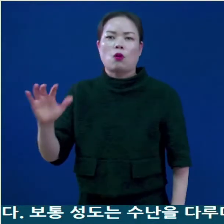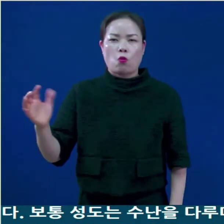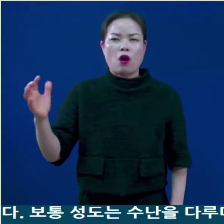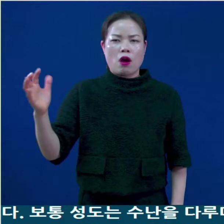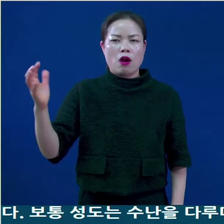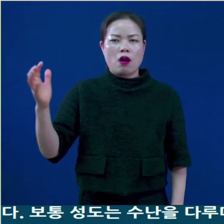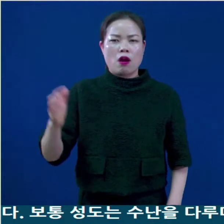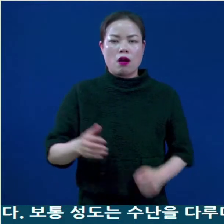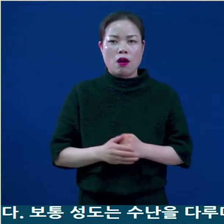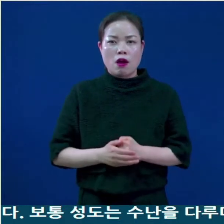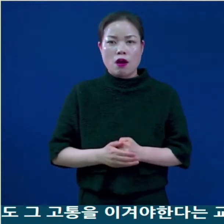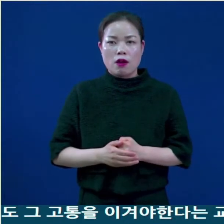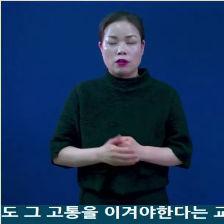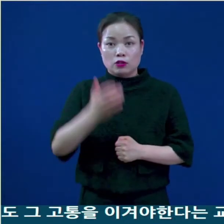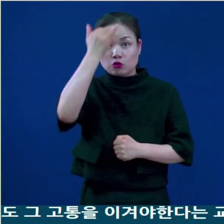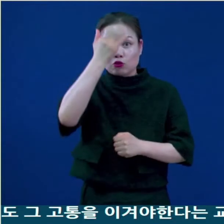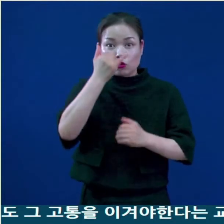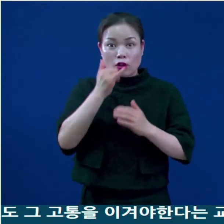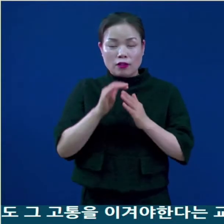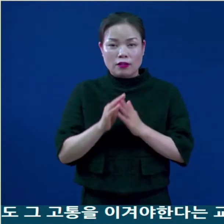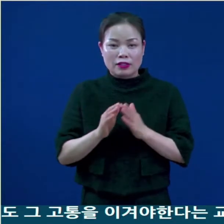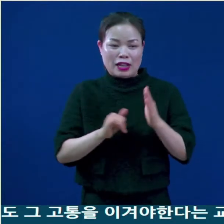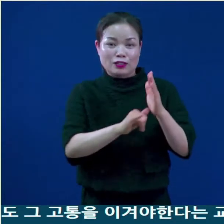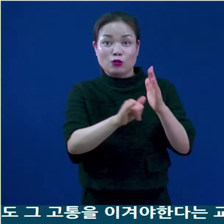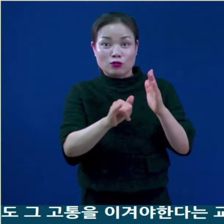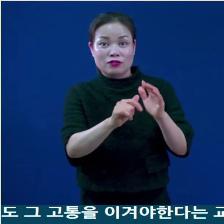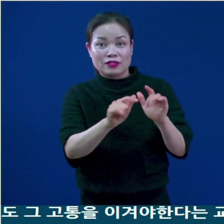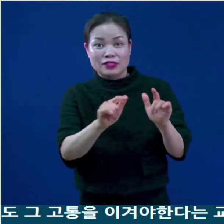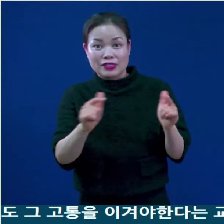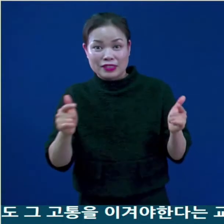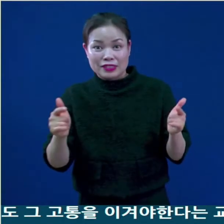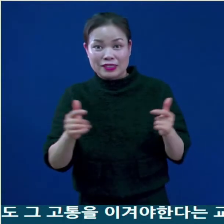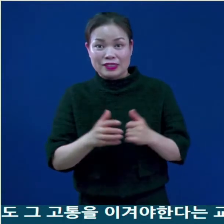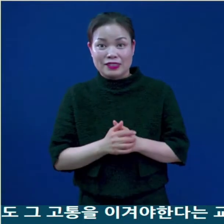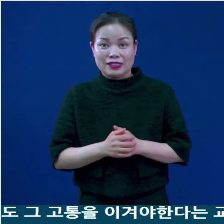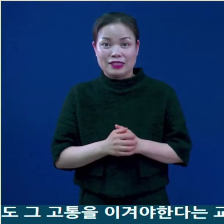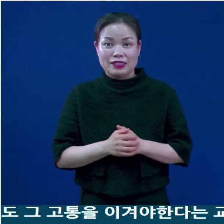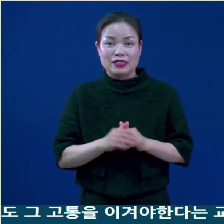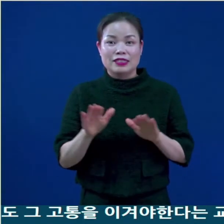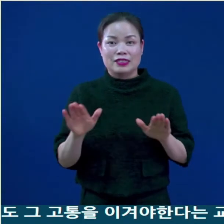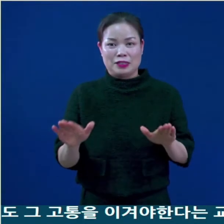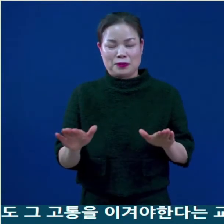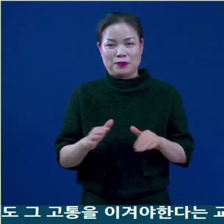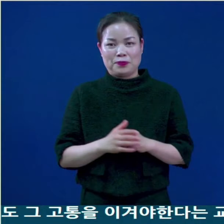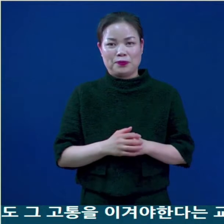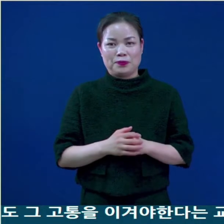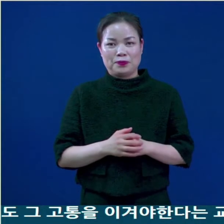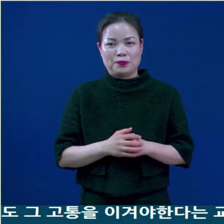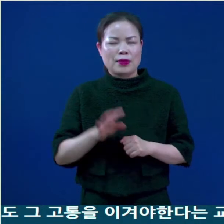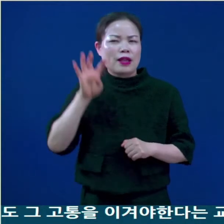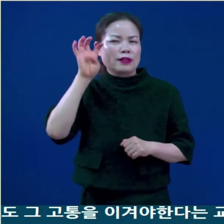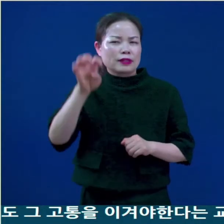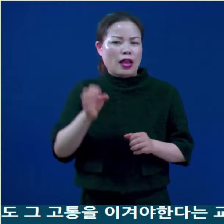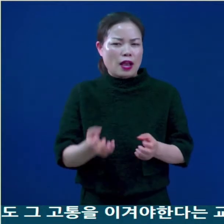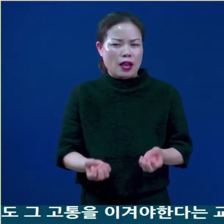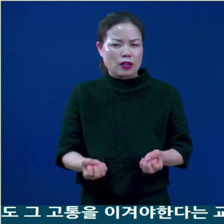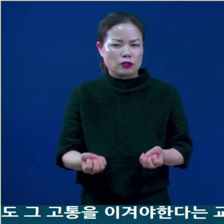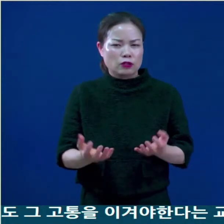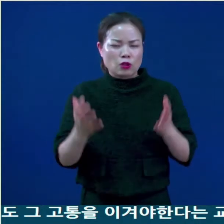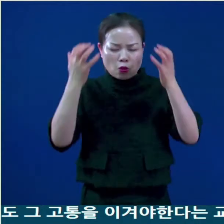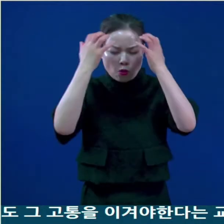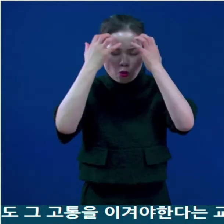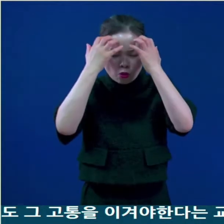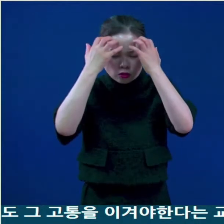겁니다. 자, 충현의 가족들이 이번 사순절과